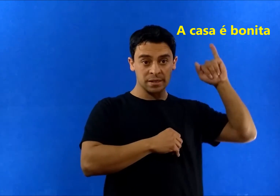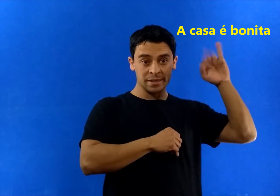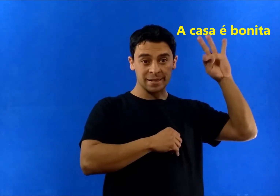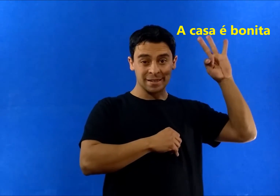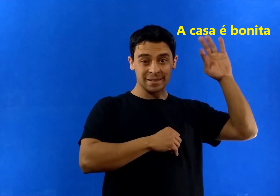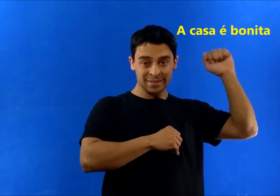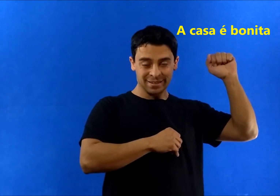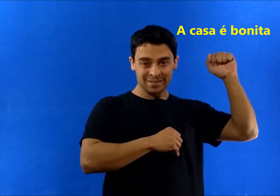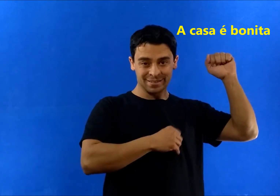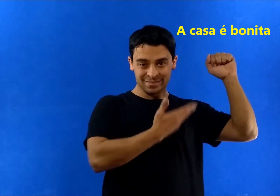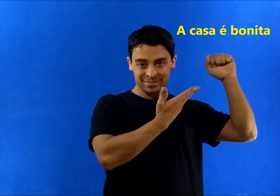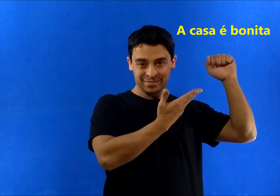bonita.